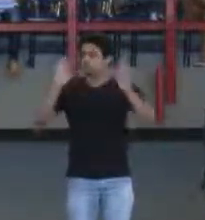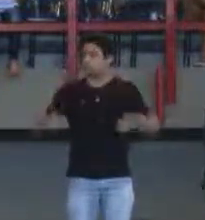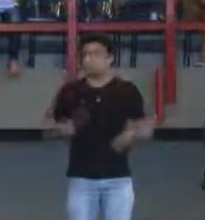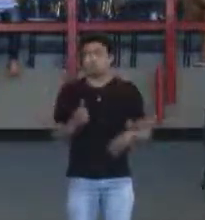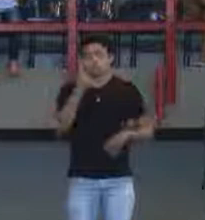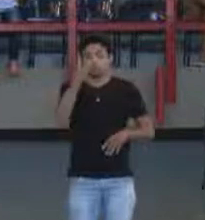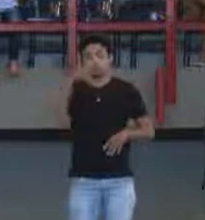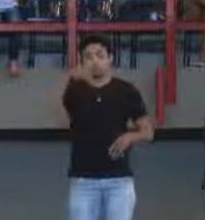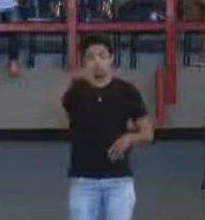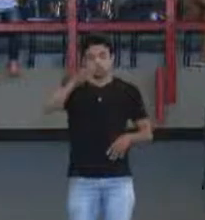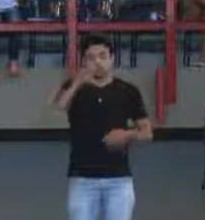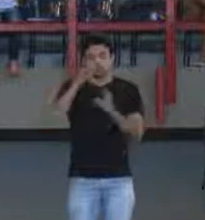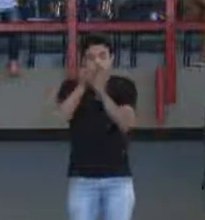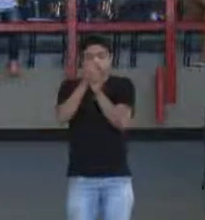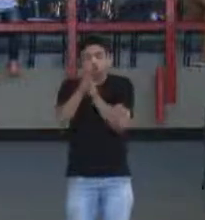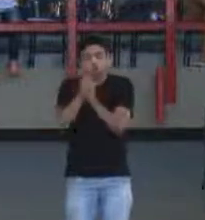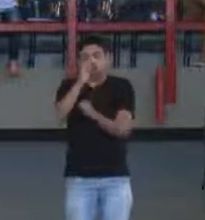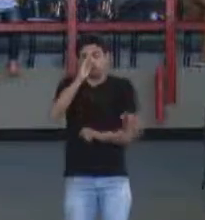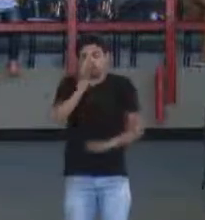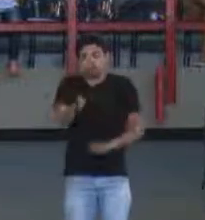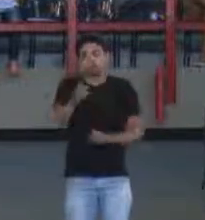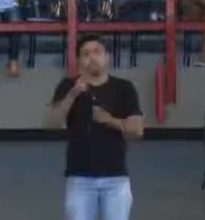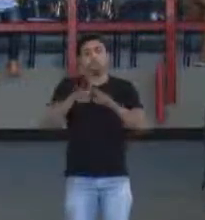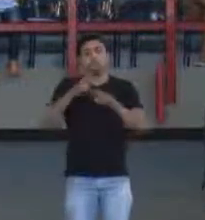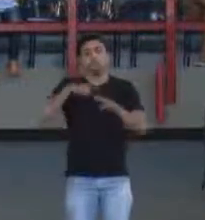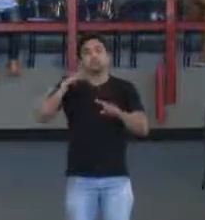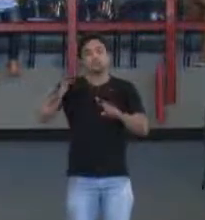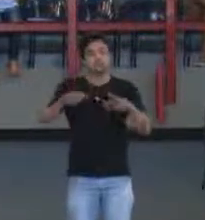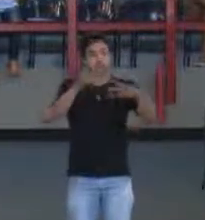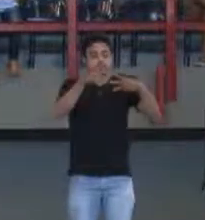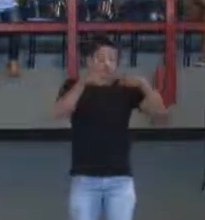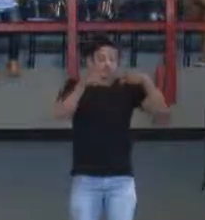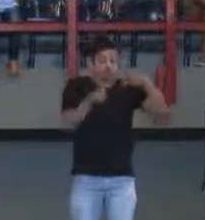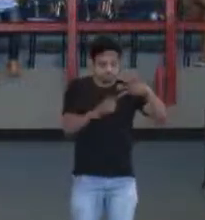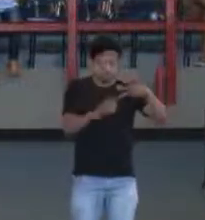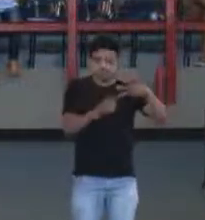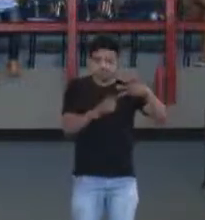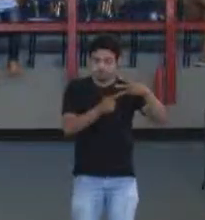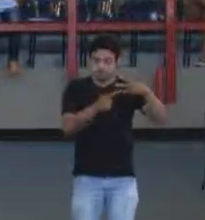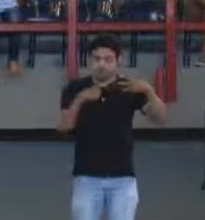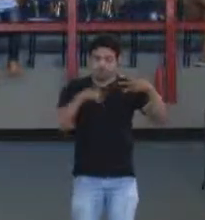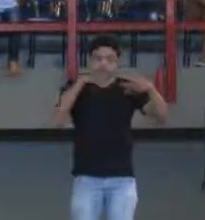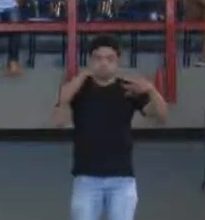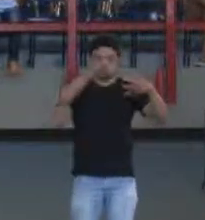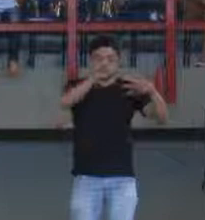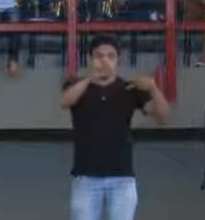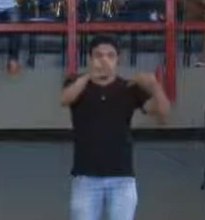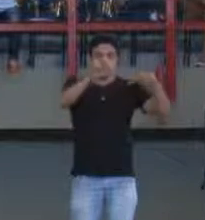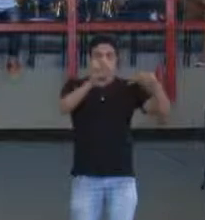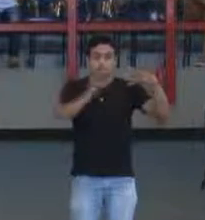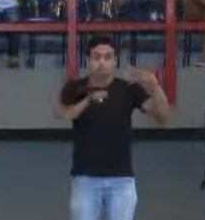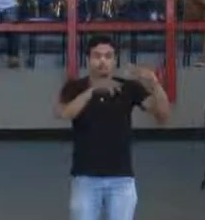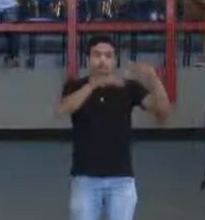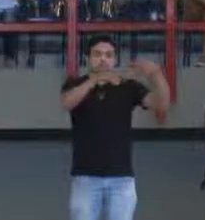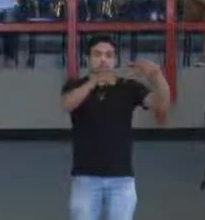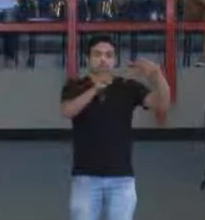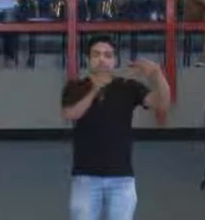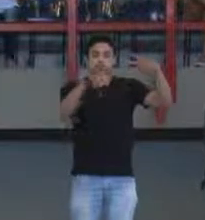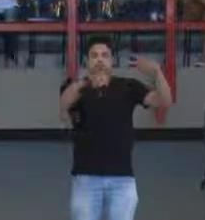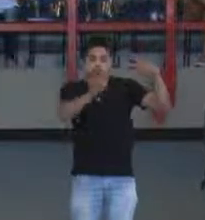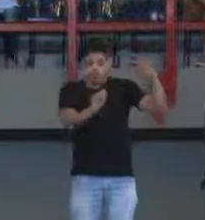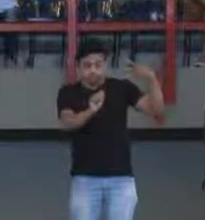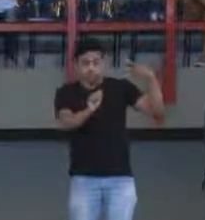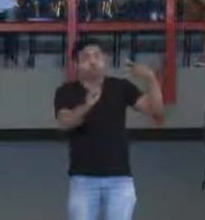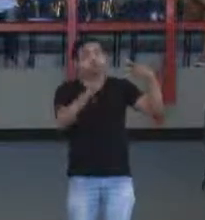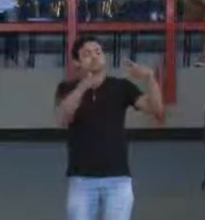das medidas de tendência central. São 3 medidas de tendência central: média, moda e mediana.